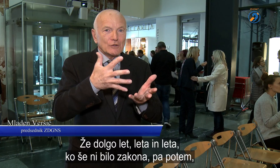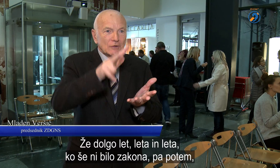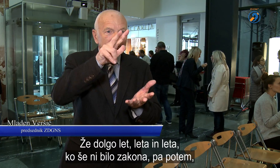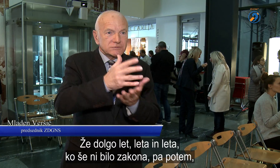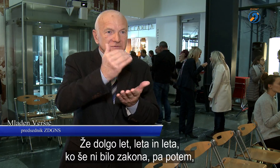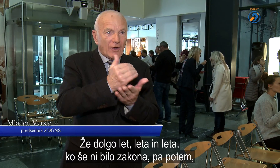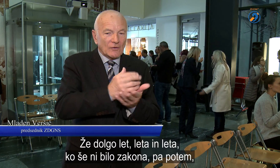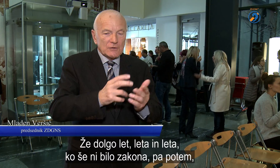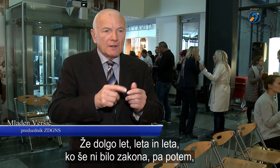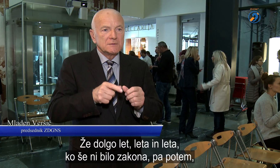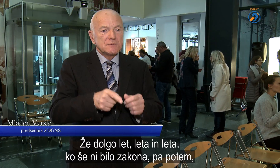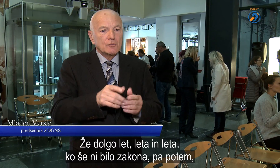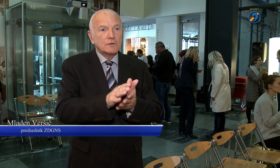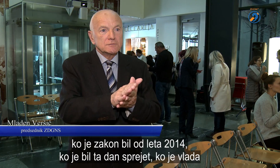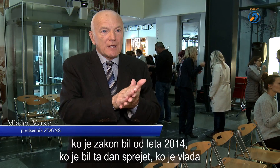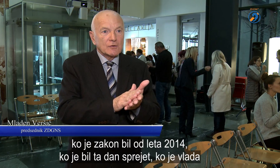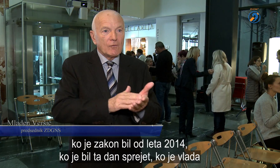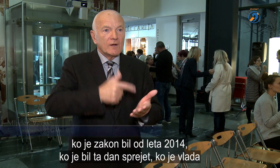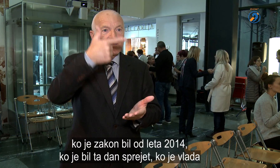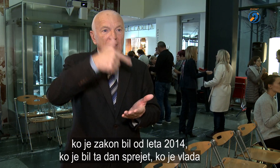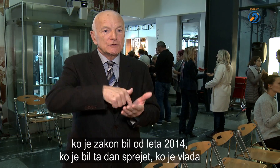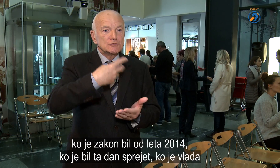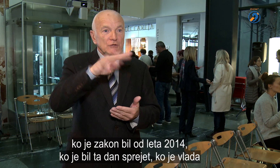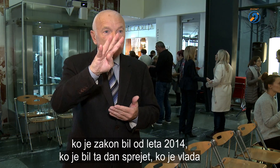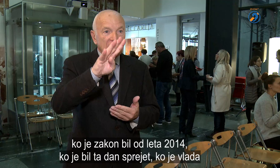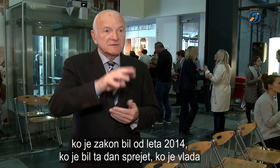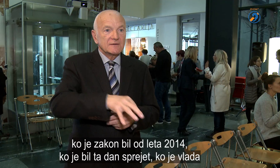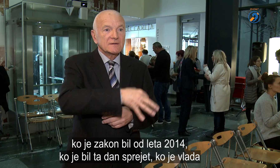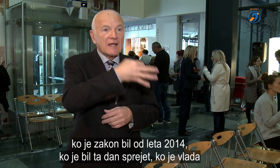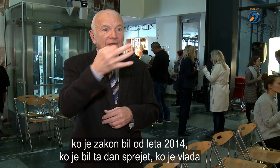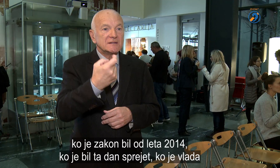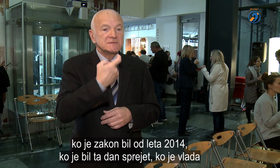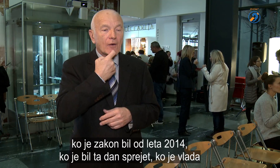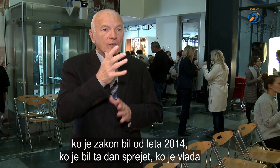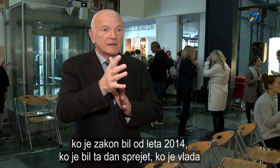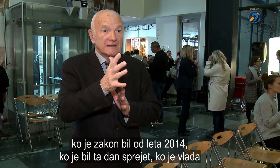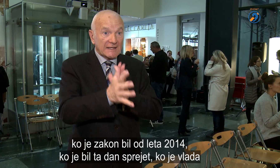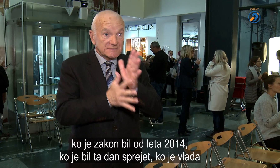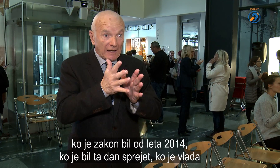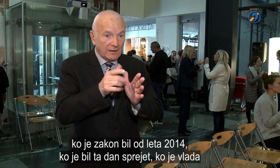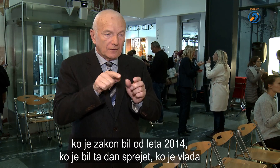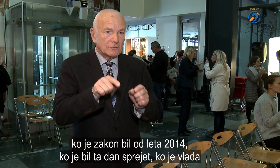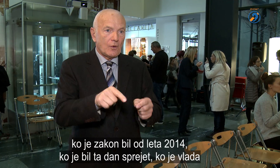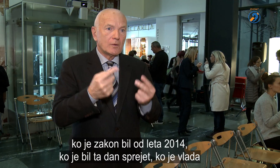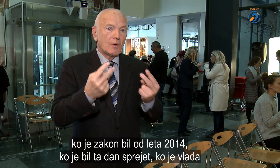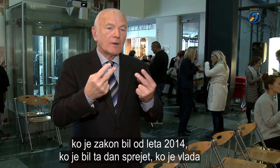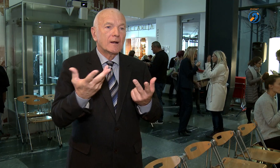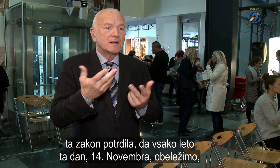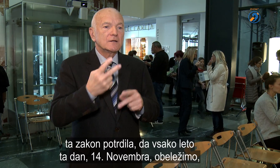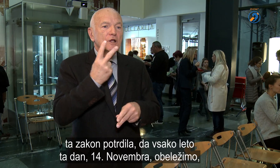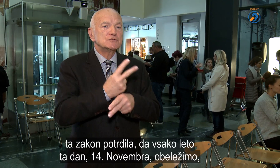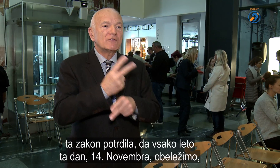leta, ko še ni bilo zakona, smo 2000, oziroma po tistem, ko je pa bil zakon, in